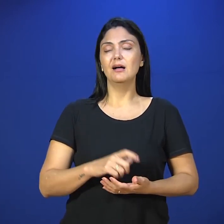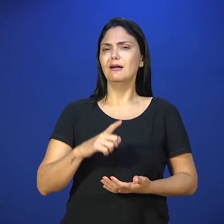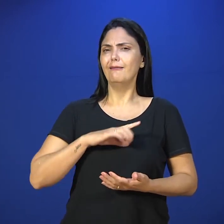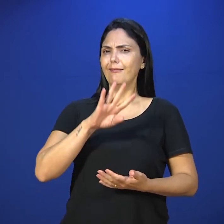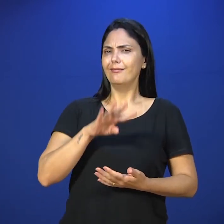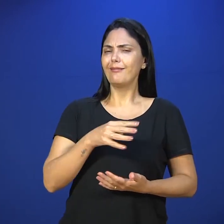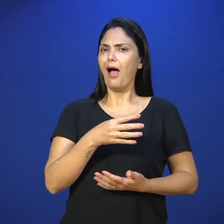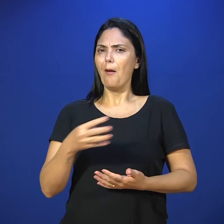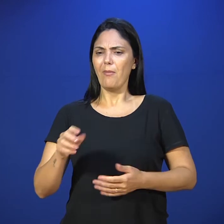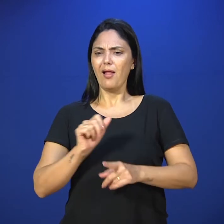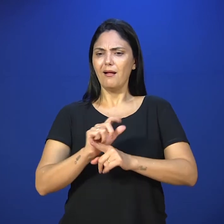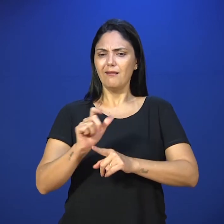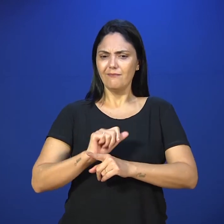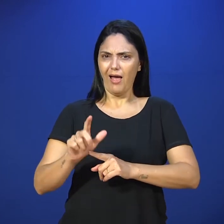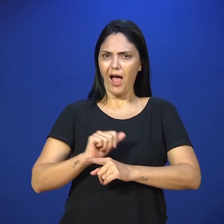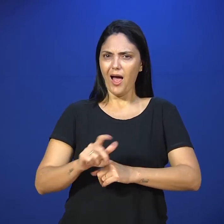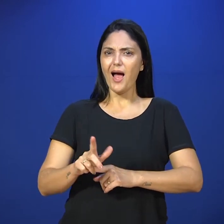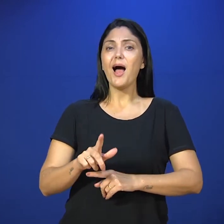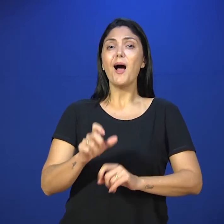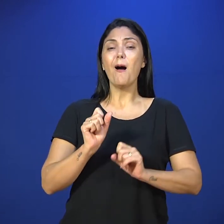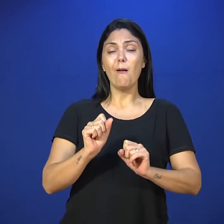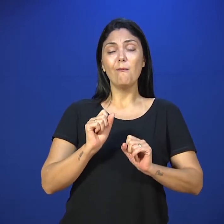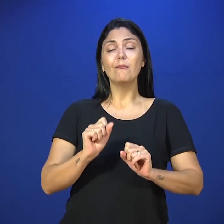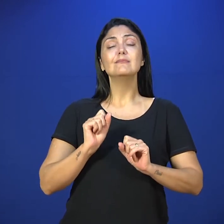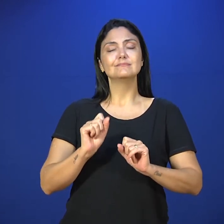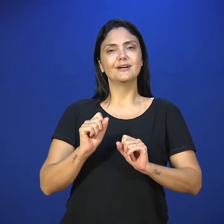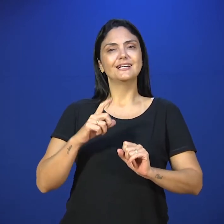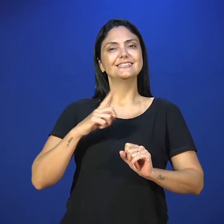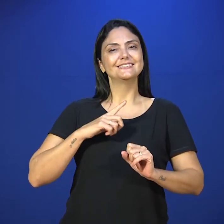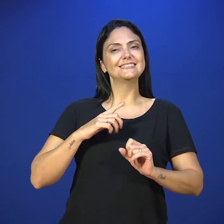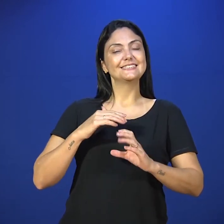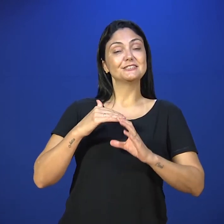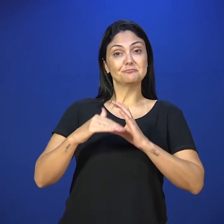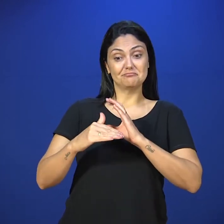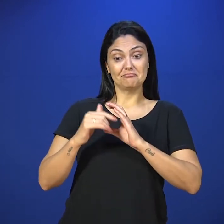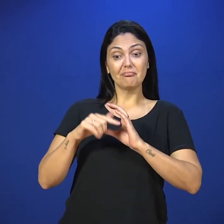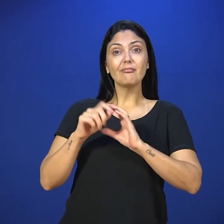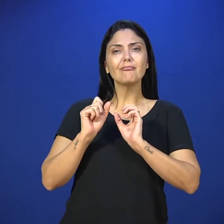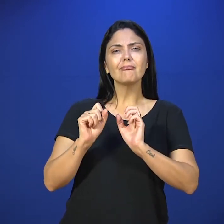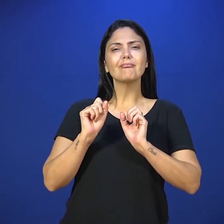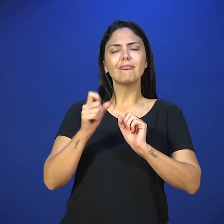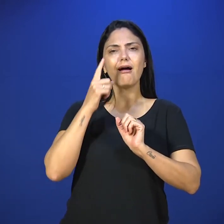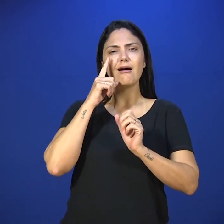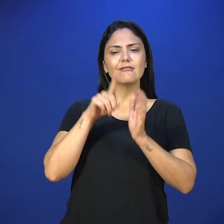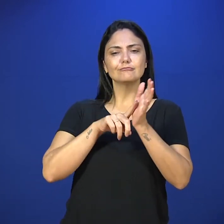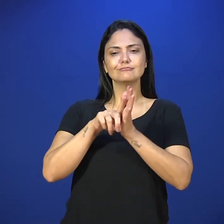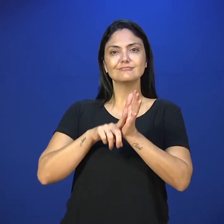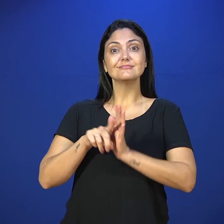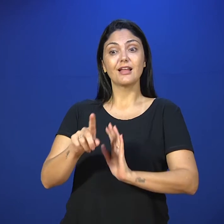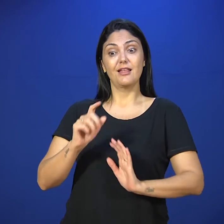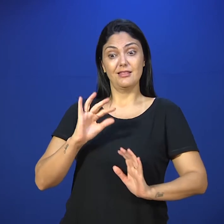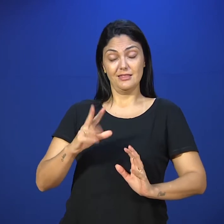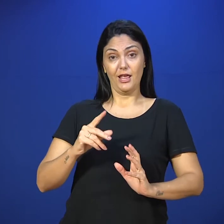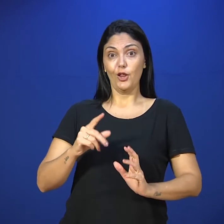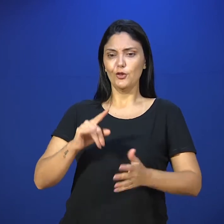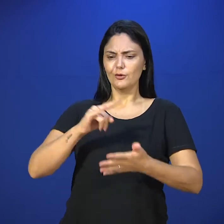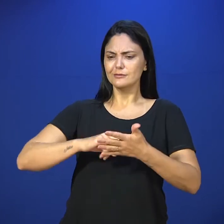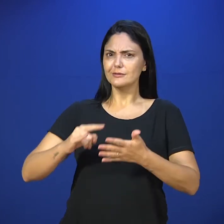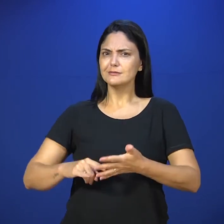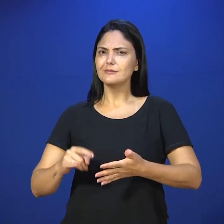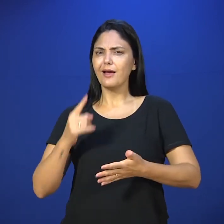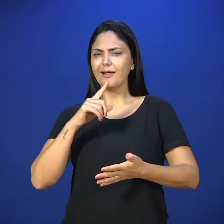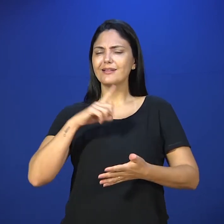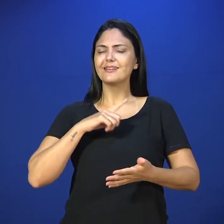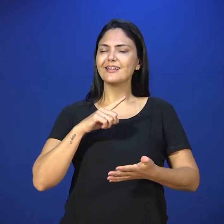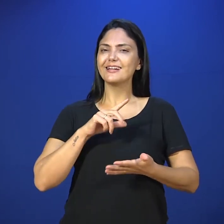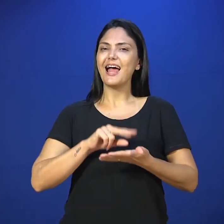tabela de valor de mensalidade poderão ser emitidos de forma eletrônica com utilização de processo na certificação, como